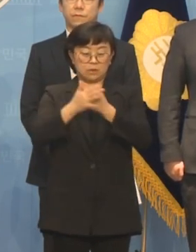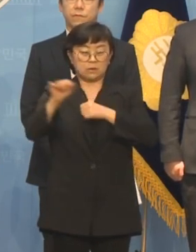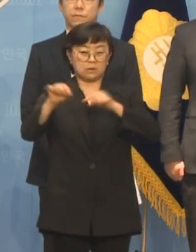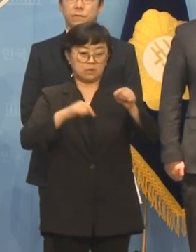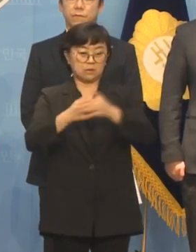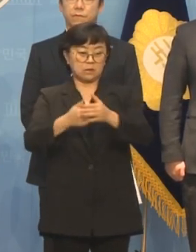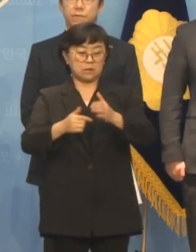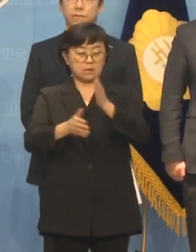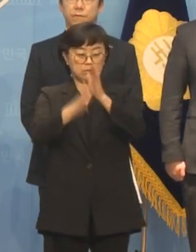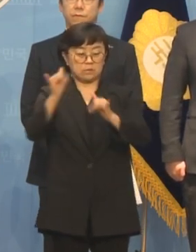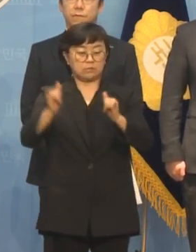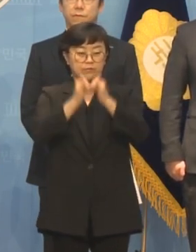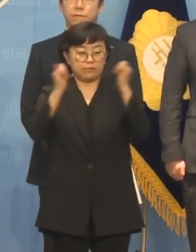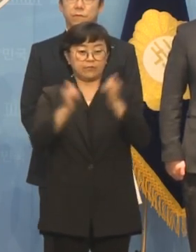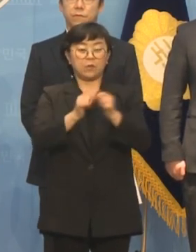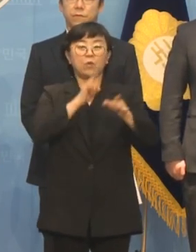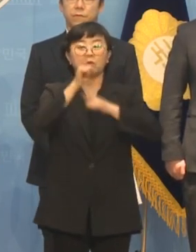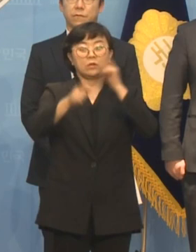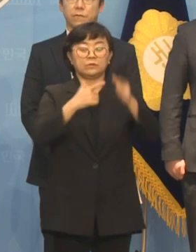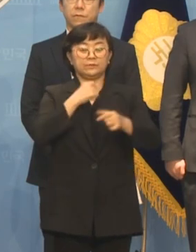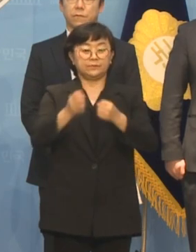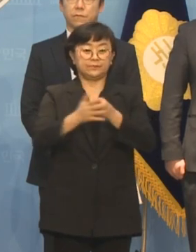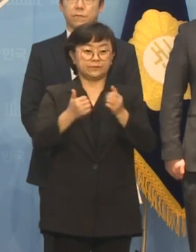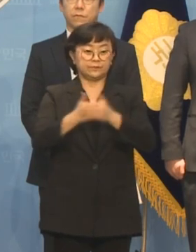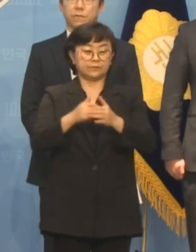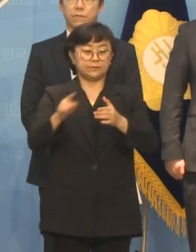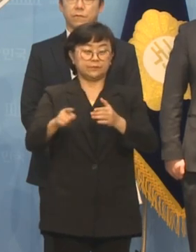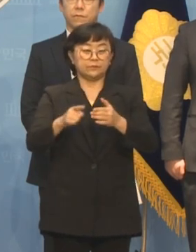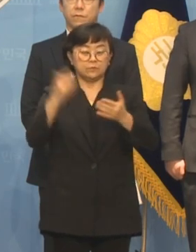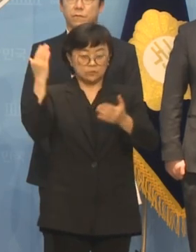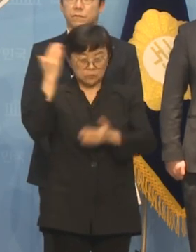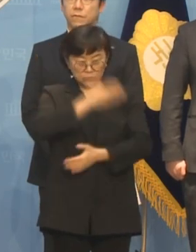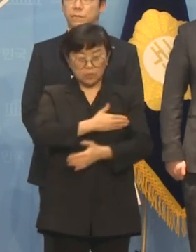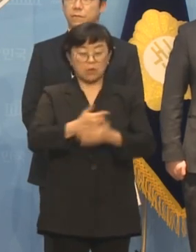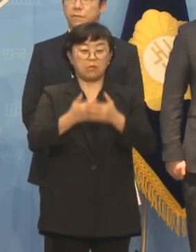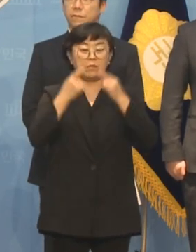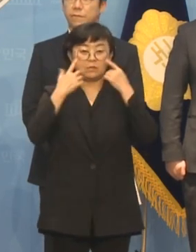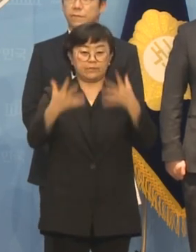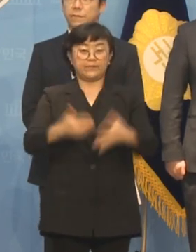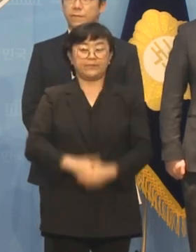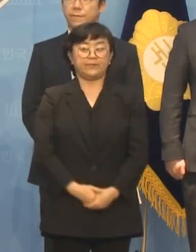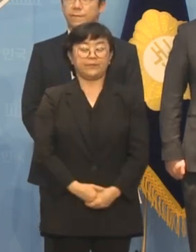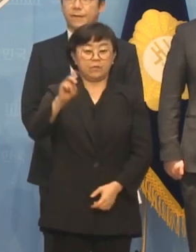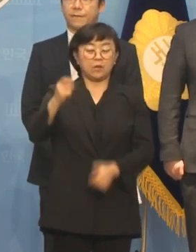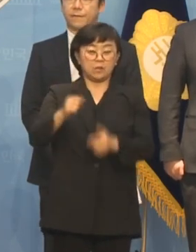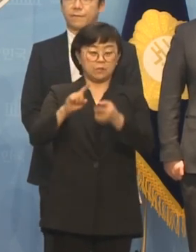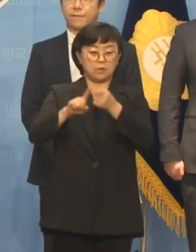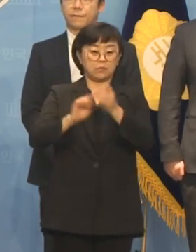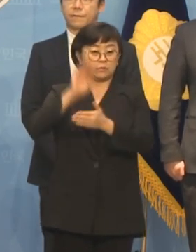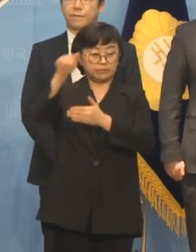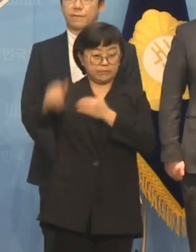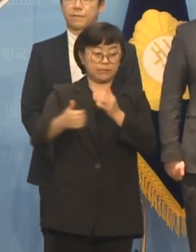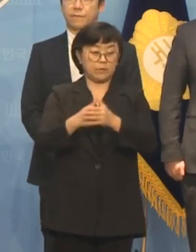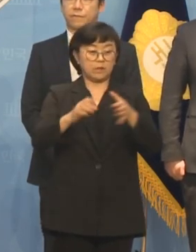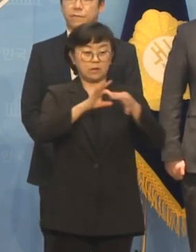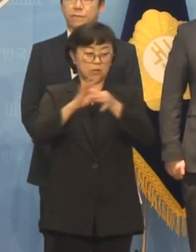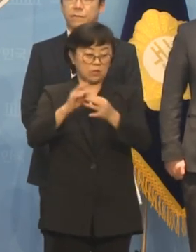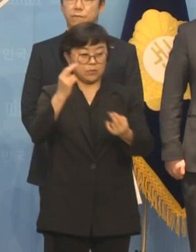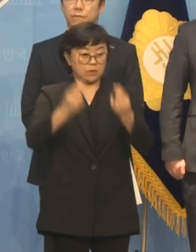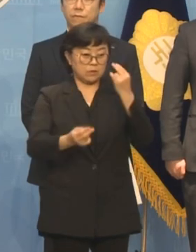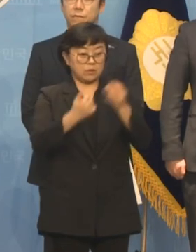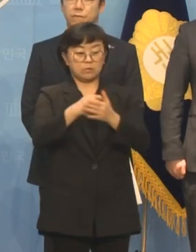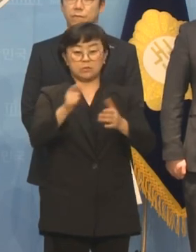그리고 시민사회에도 호소합니다. 전선은 투명하고 명확합니다. 병립형으로 퇴냐, 연동형을 강화할